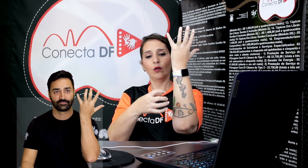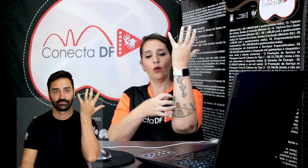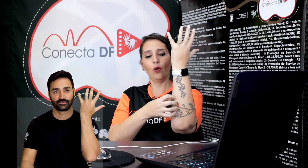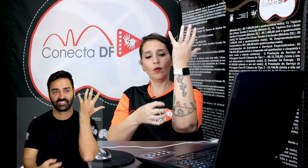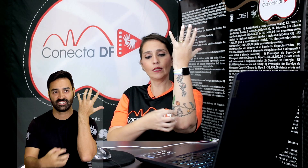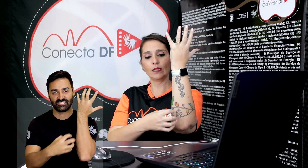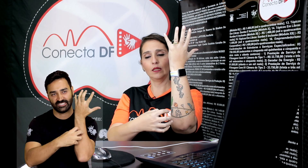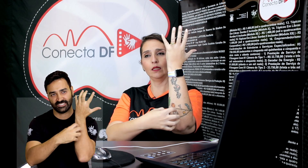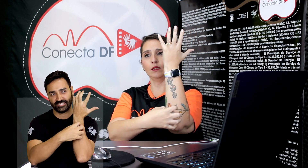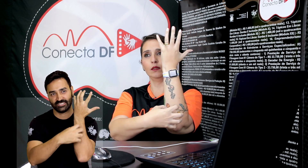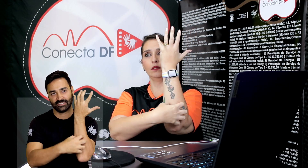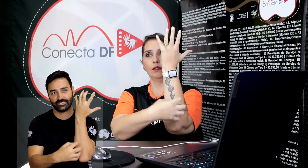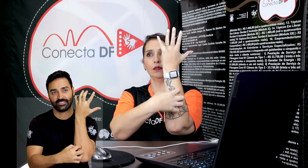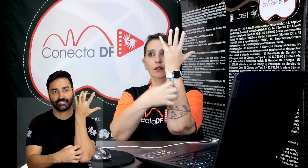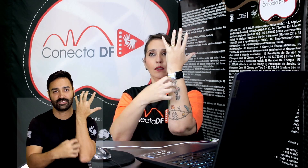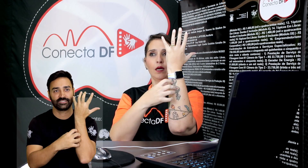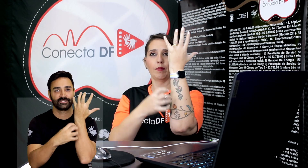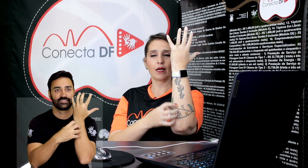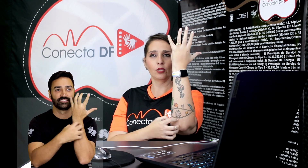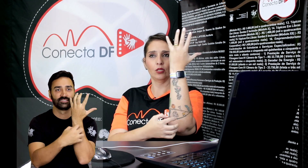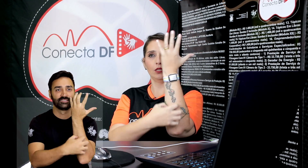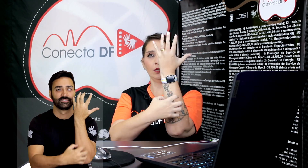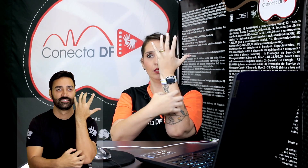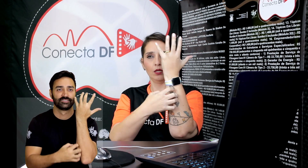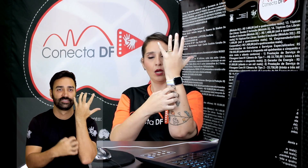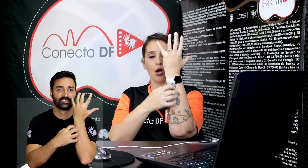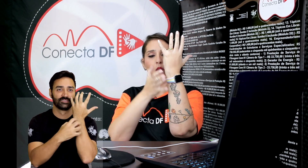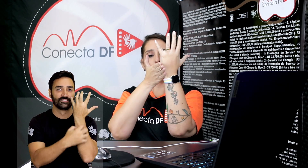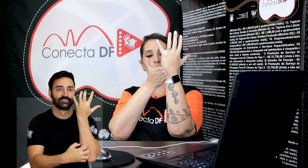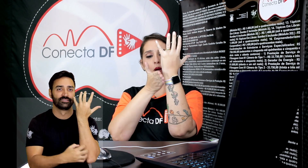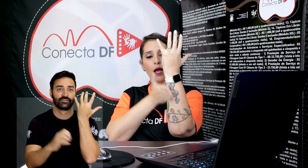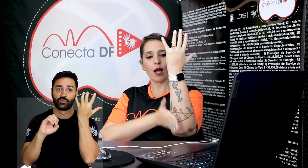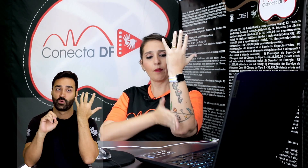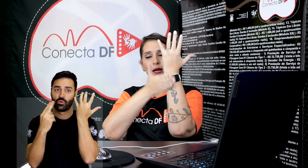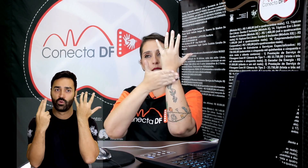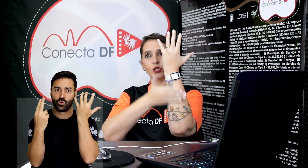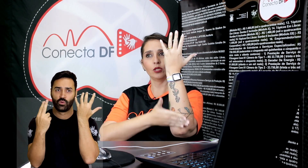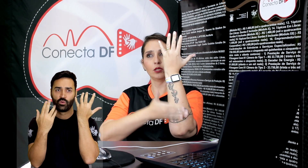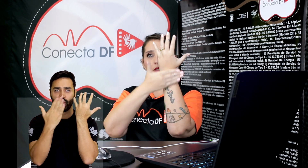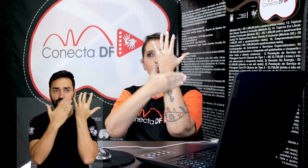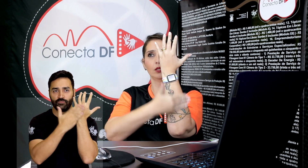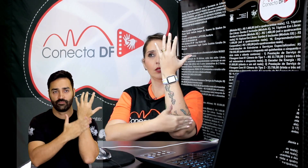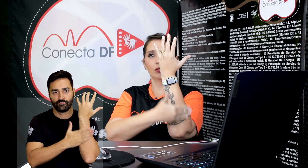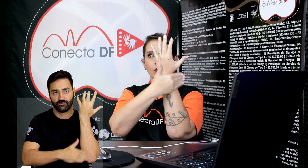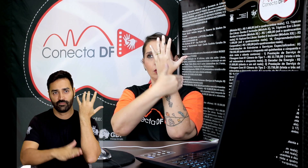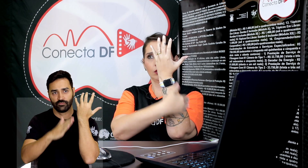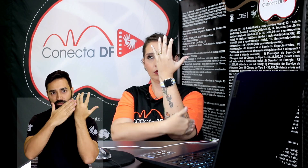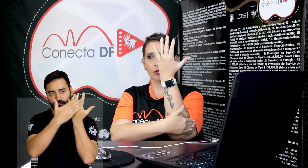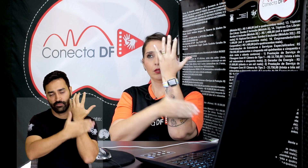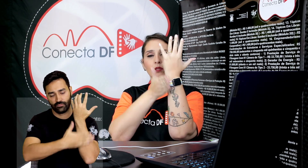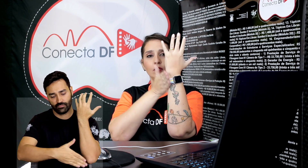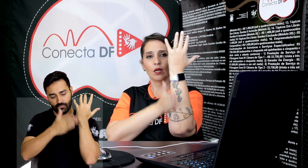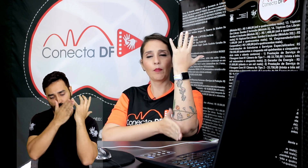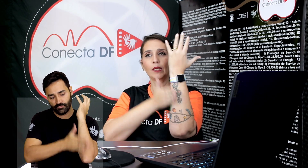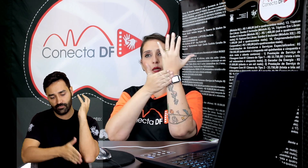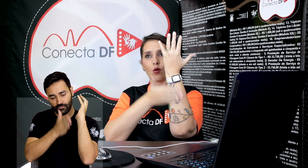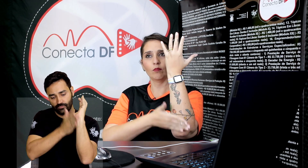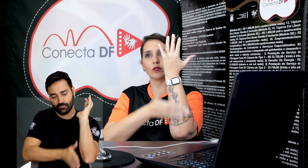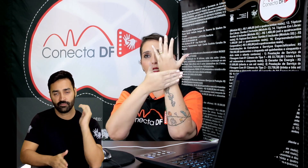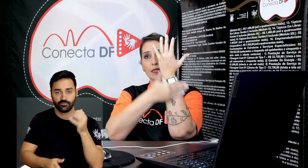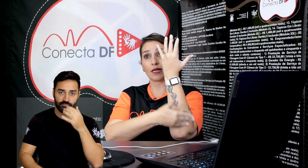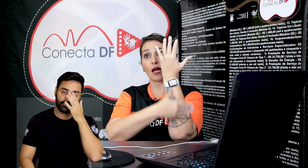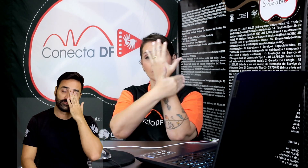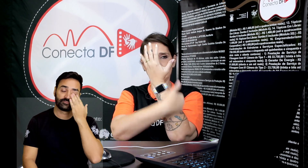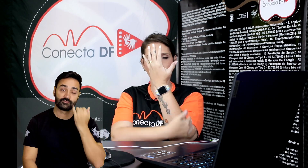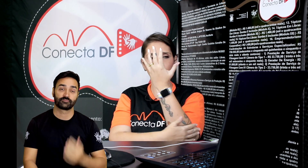ó, ou assim, abacaxi, ou abacaxi, que é a maneira como